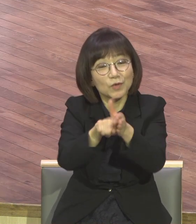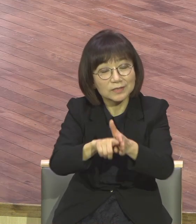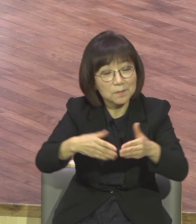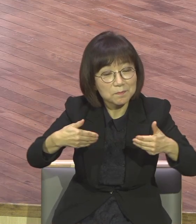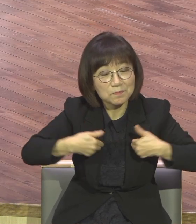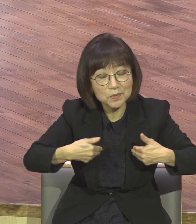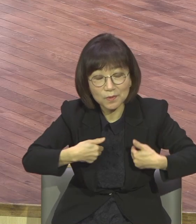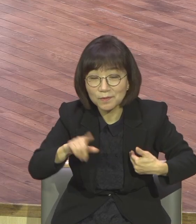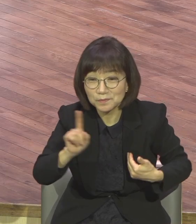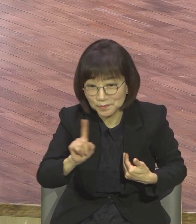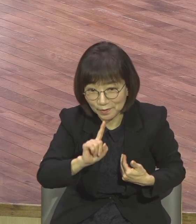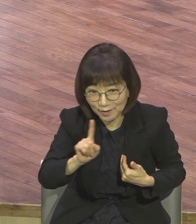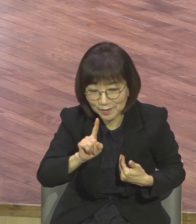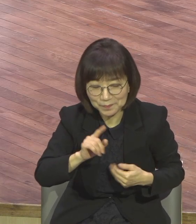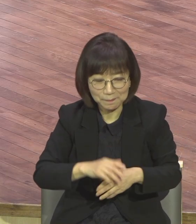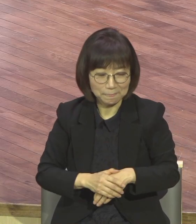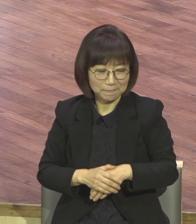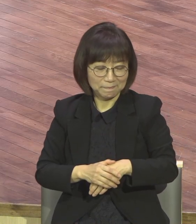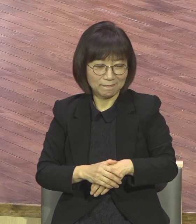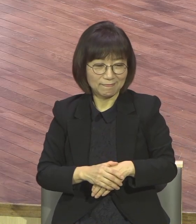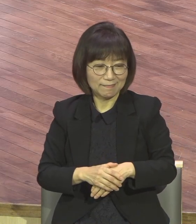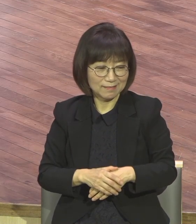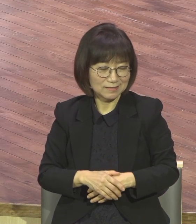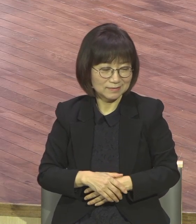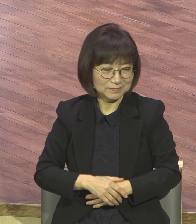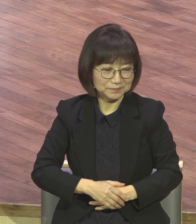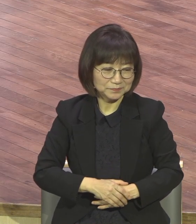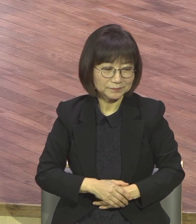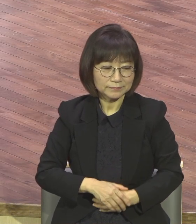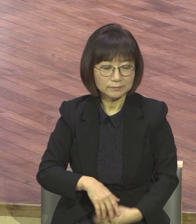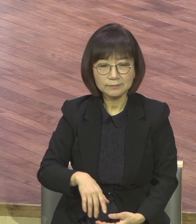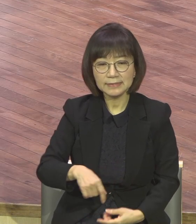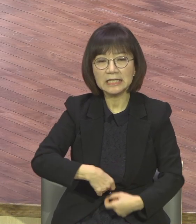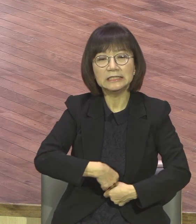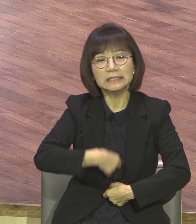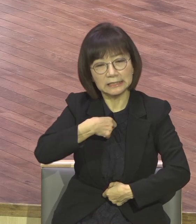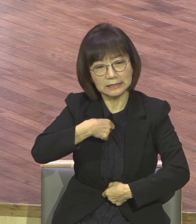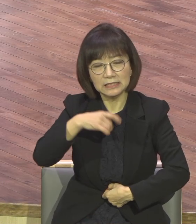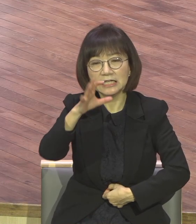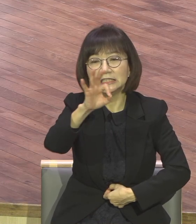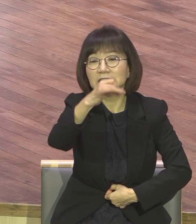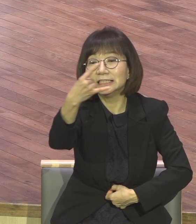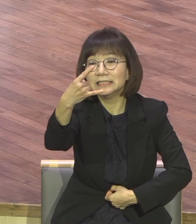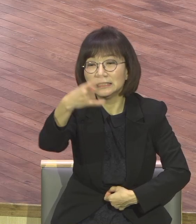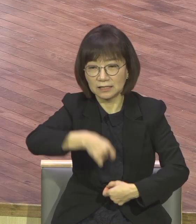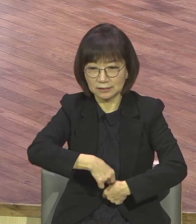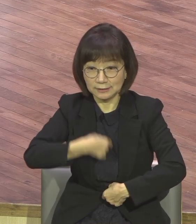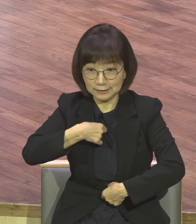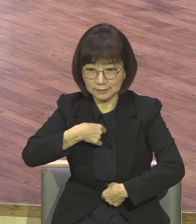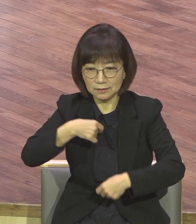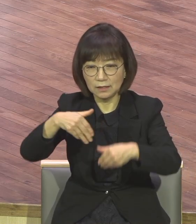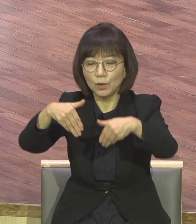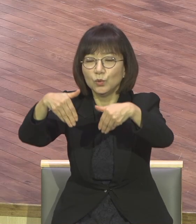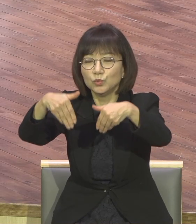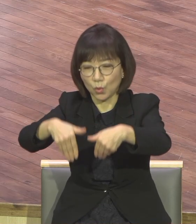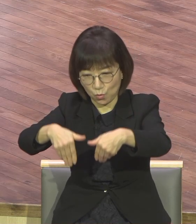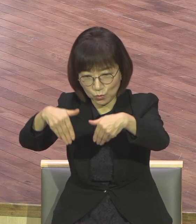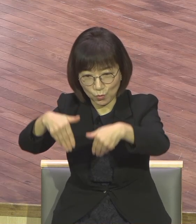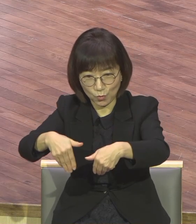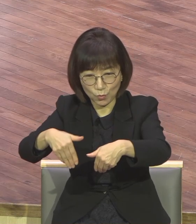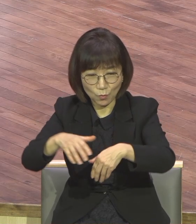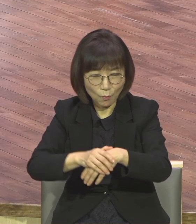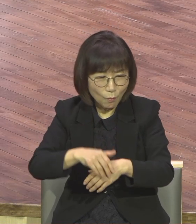하나의 변화된 신분 의식이 뭐냐? 의의 종이다. 의의 종.